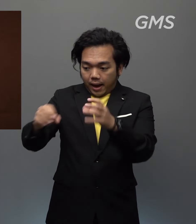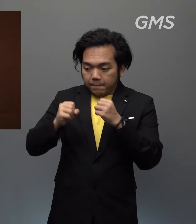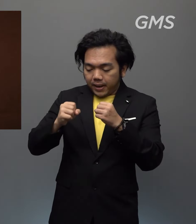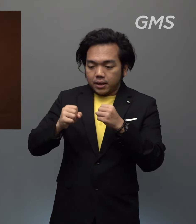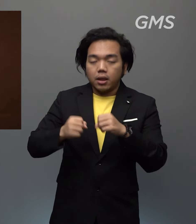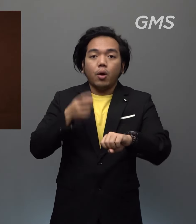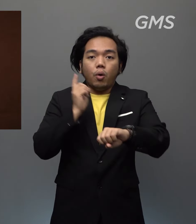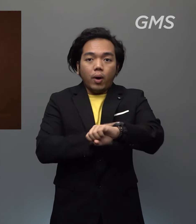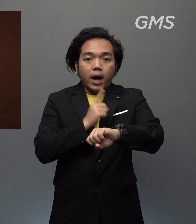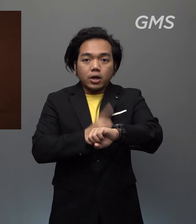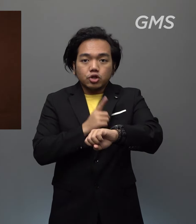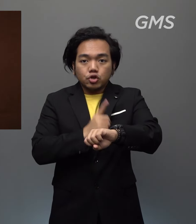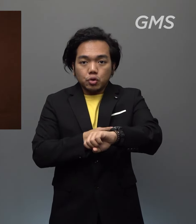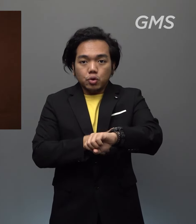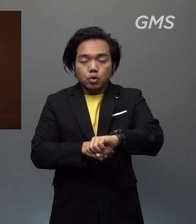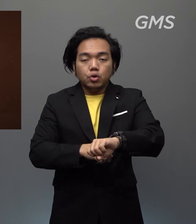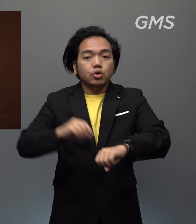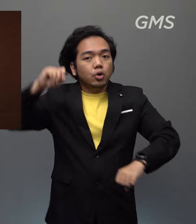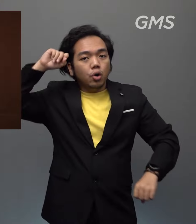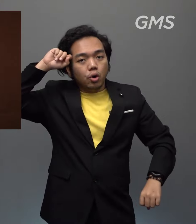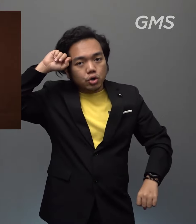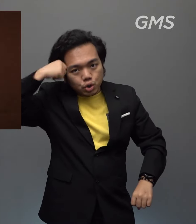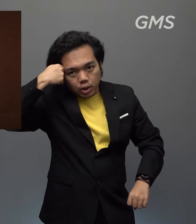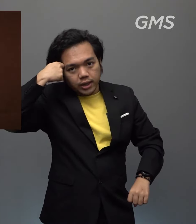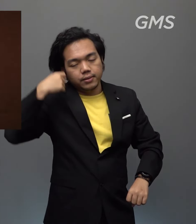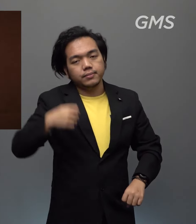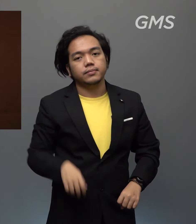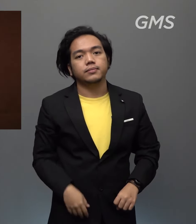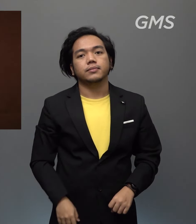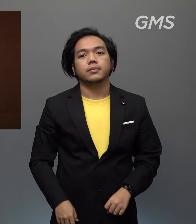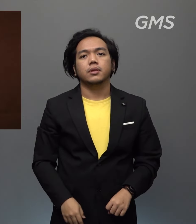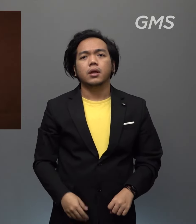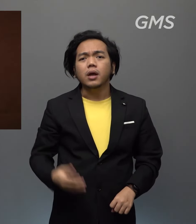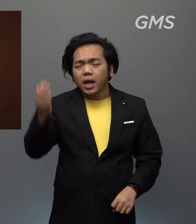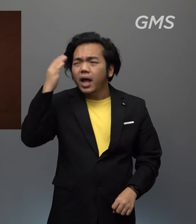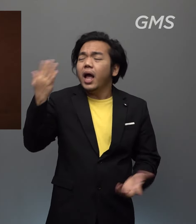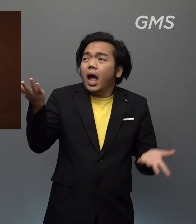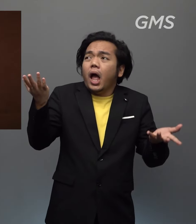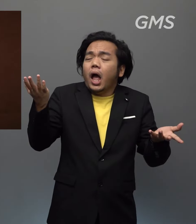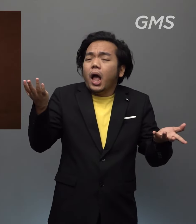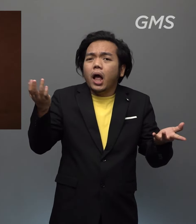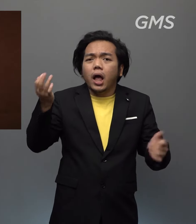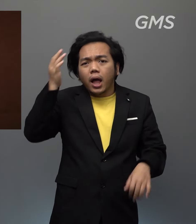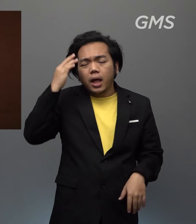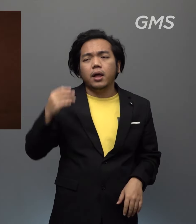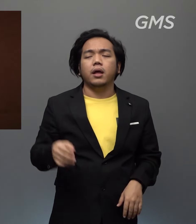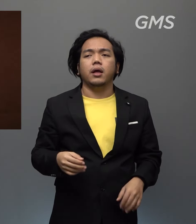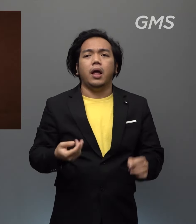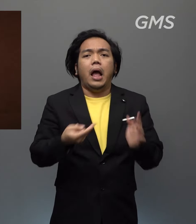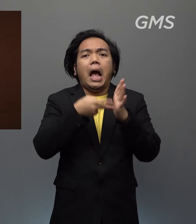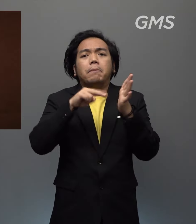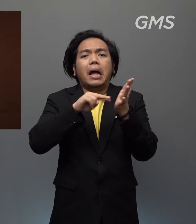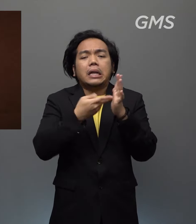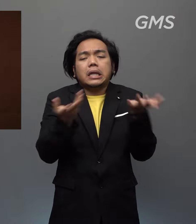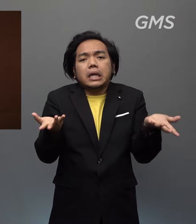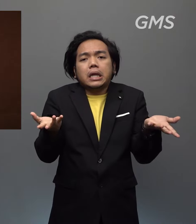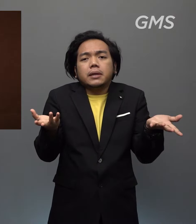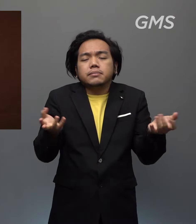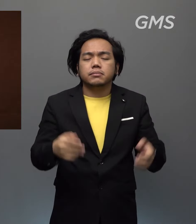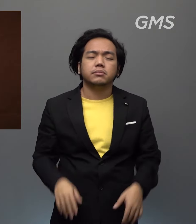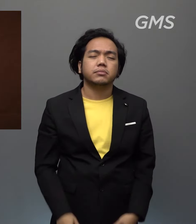senjata ditemukan dalam keterpurukan. Maksudnya apa, Pastor? Maksudnya adalah di dalam menghadapi situasi yang sulit